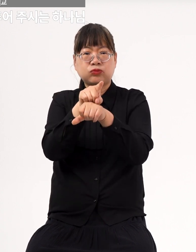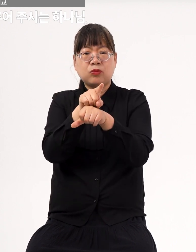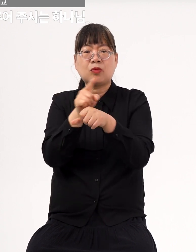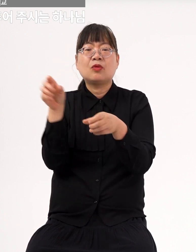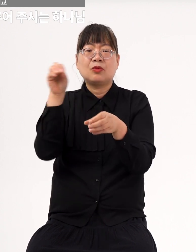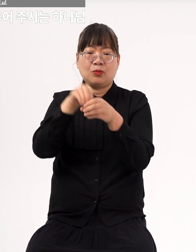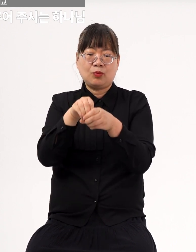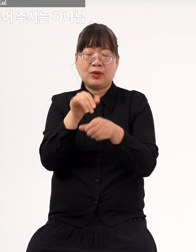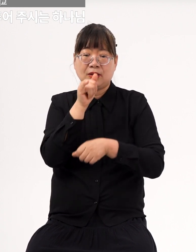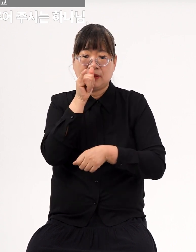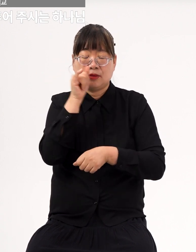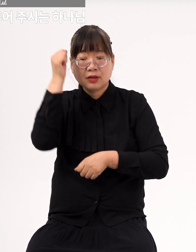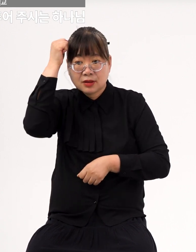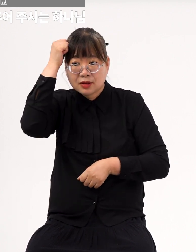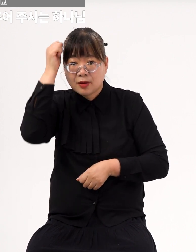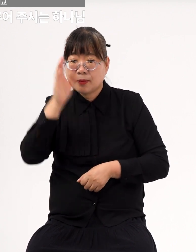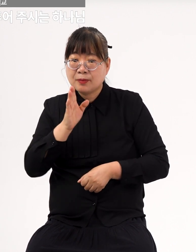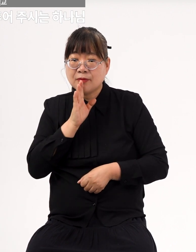있다. 기억나시죠?